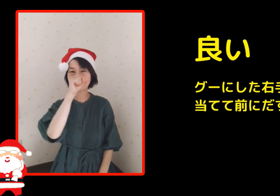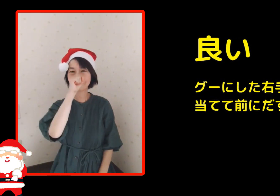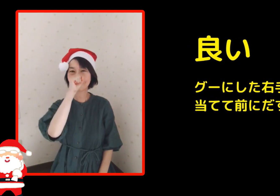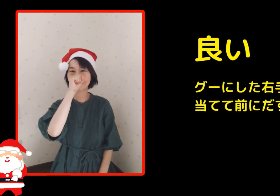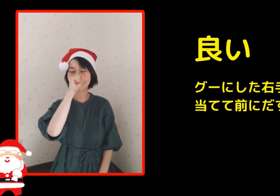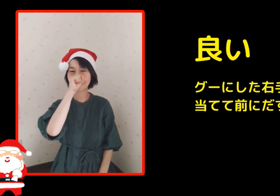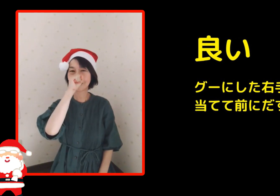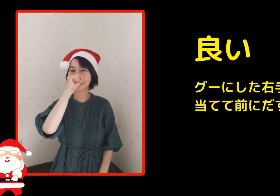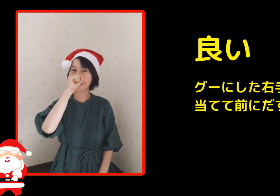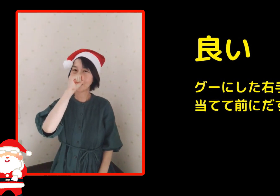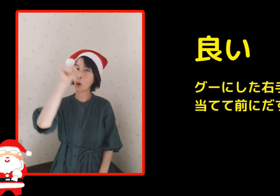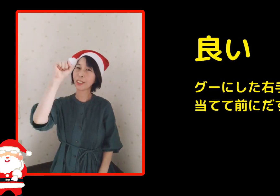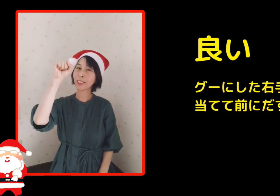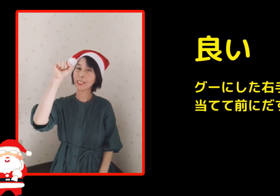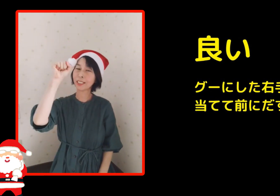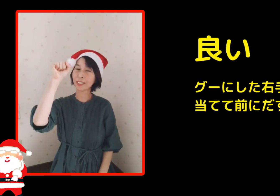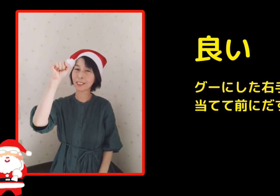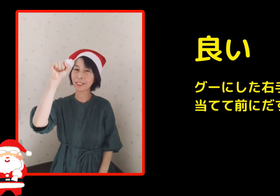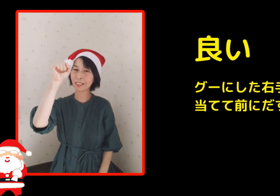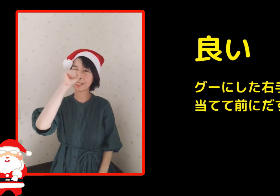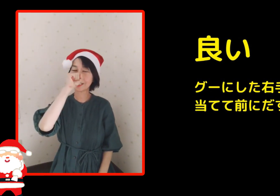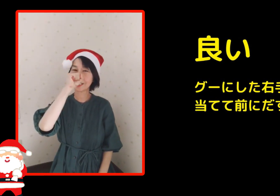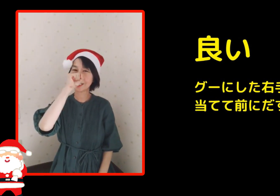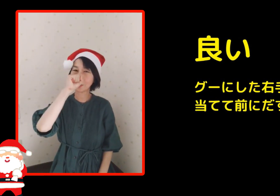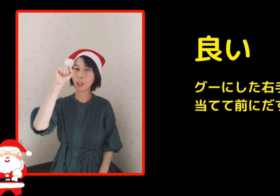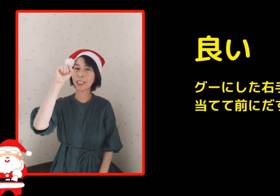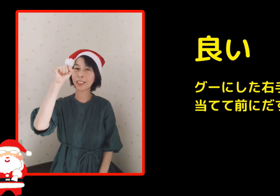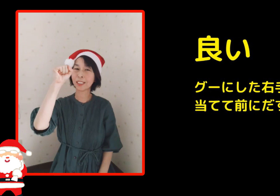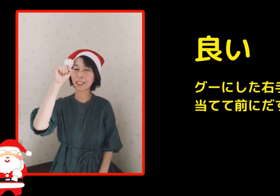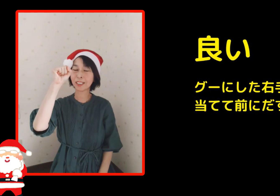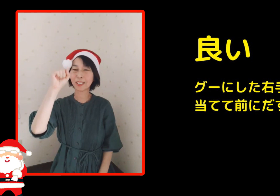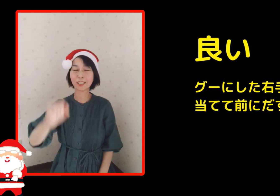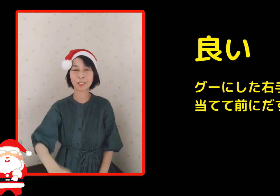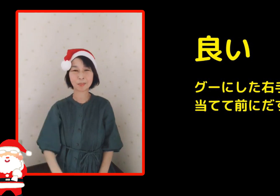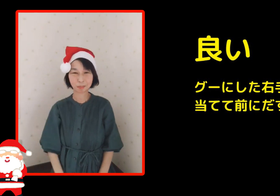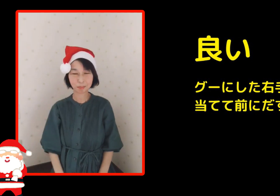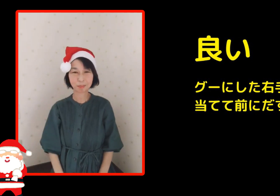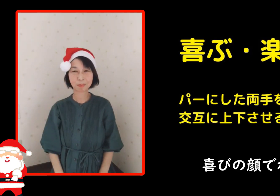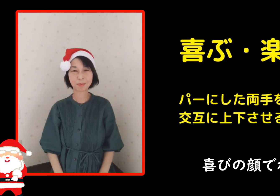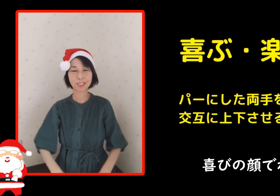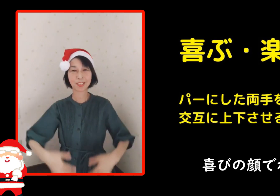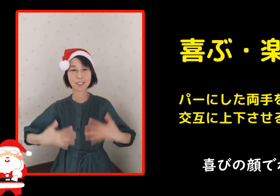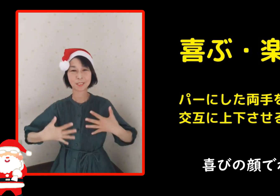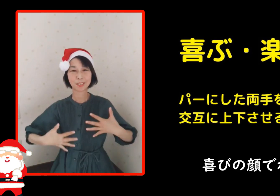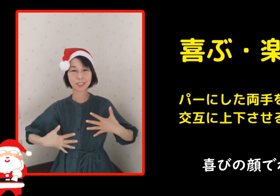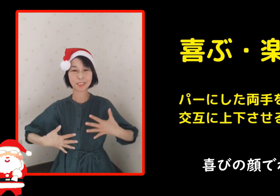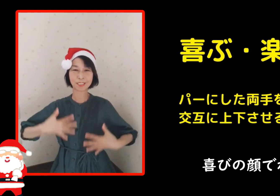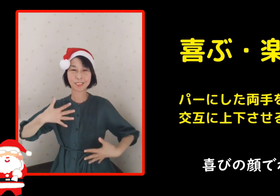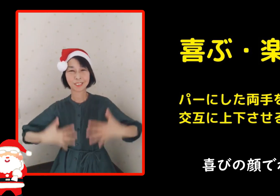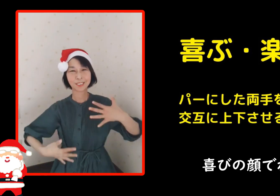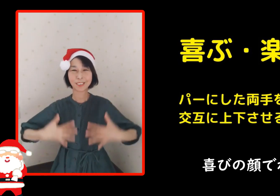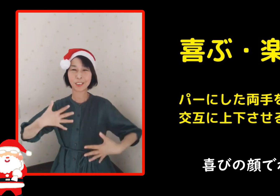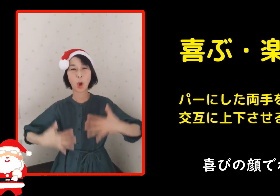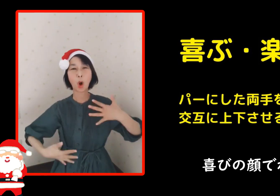良いという手話はグーにした右手を鼻に当てて前に出します。喜ぶという